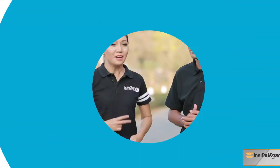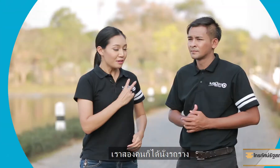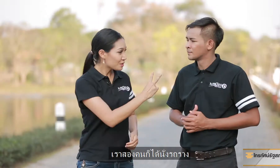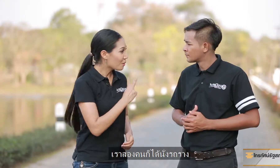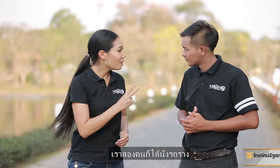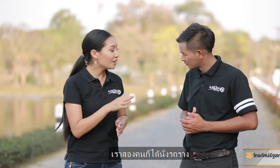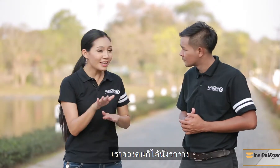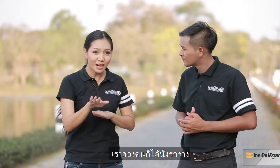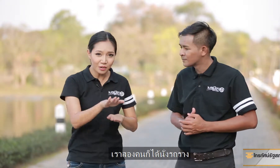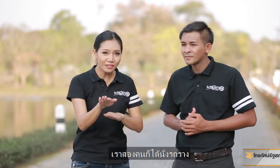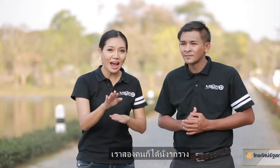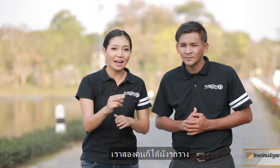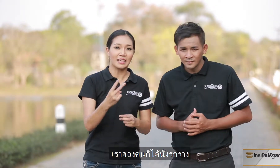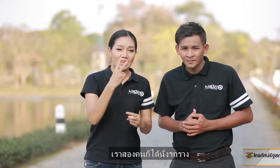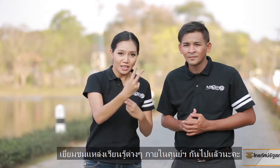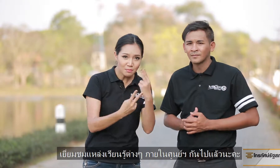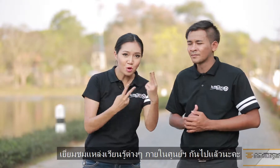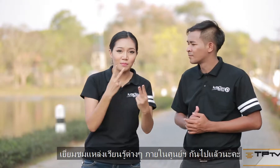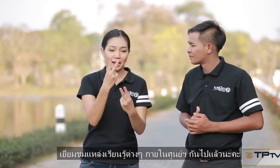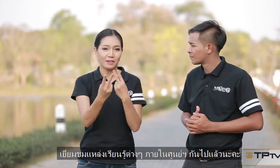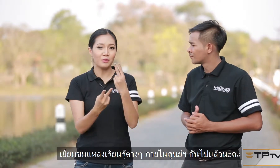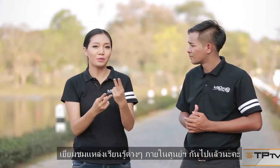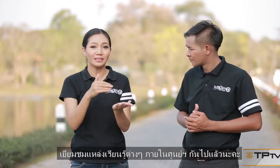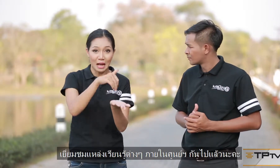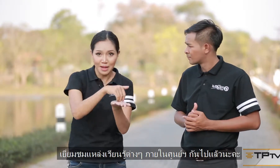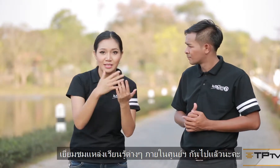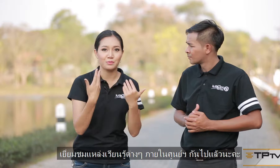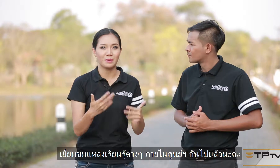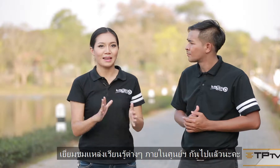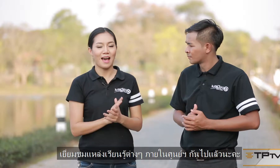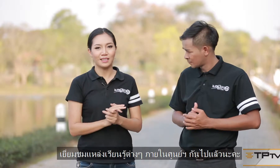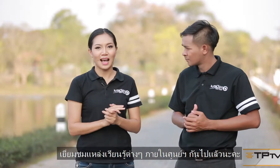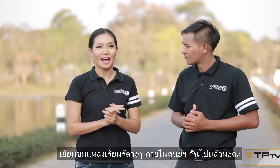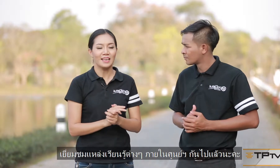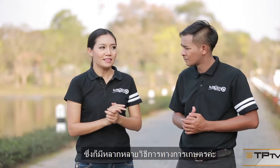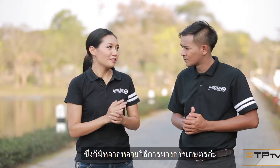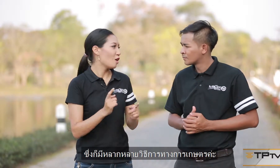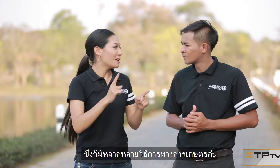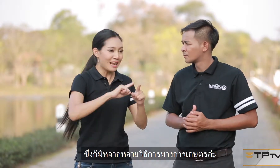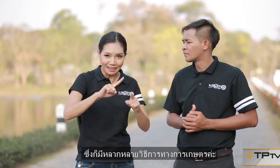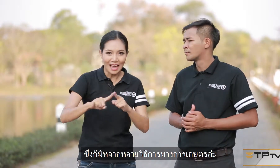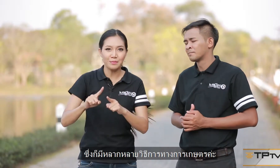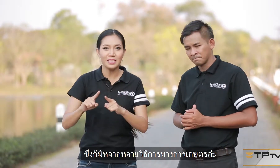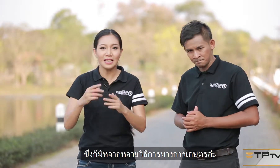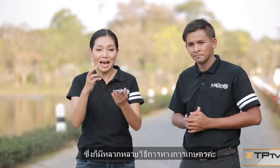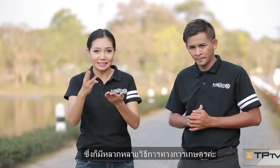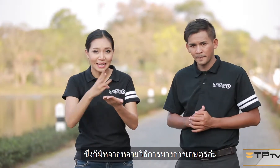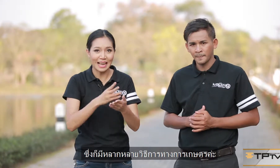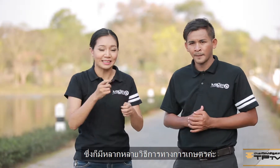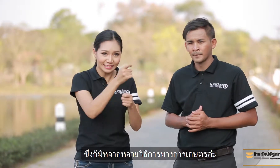เราสองคนก็ได้นั่งรถรางเยี่ยมชมแหล่งเรียนรู้ต่างๆภายในศูนย์กันไปแล้วนะคะซึ่งก็มีหลากหลายวิธีการทางการเกษ